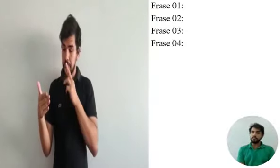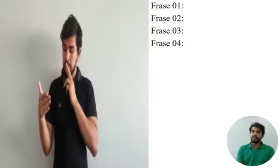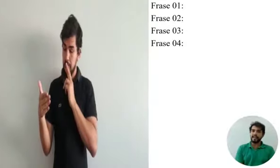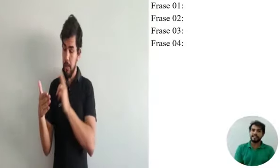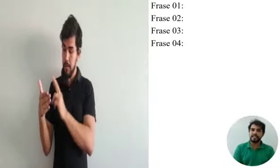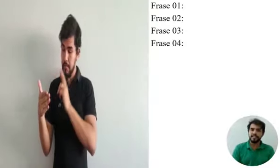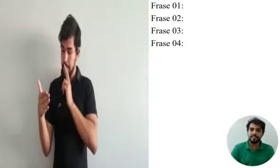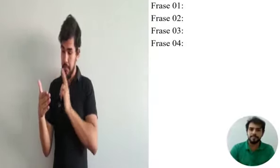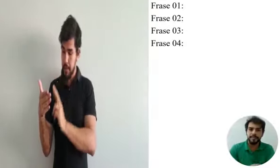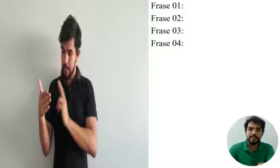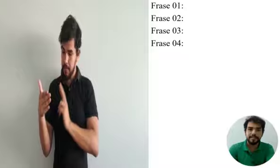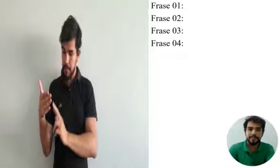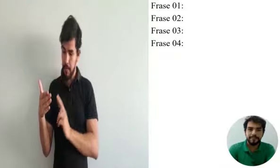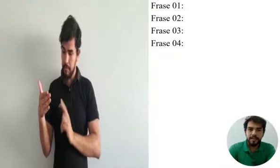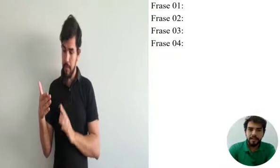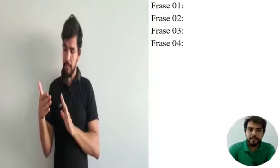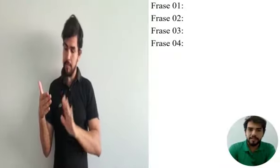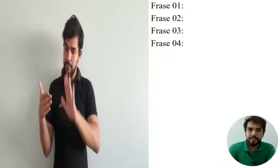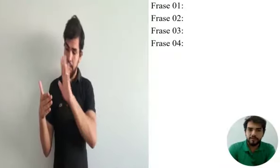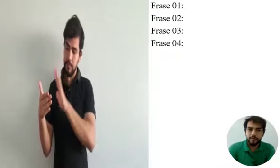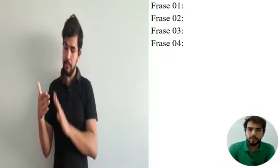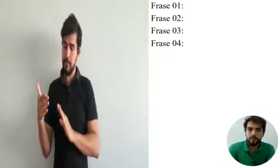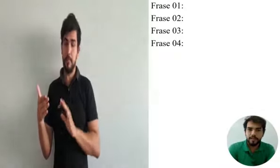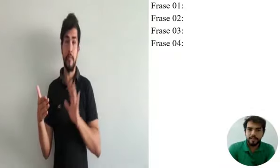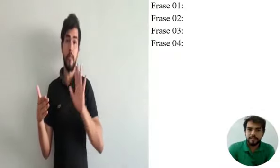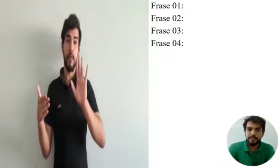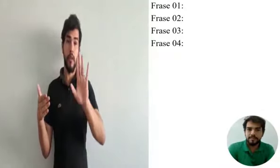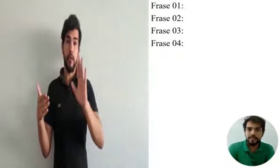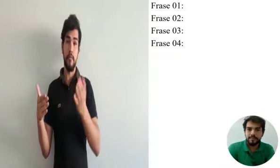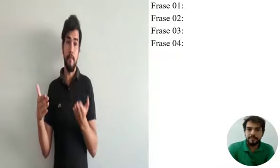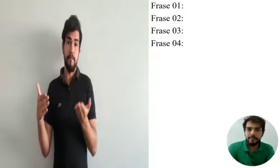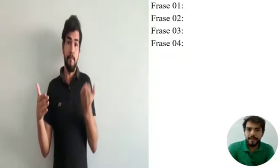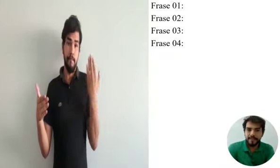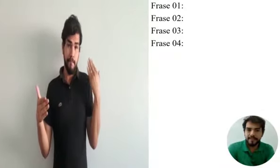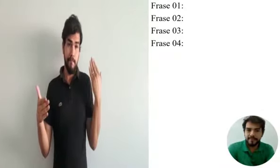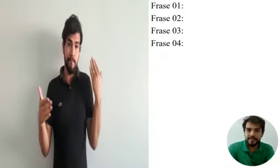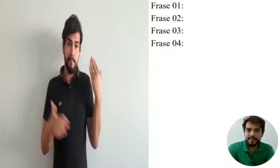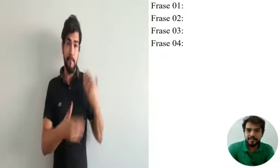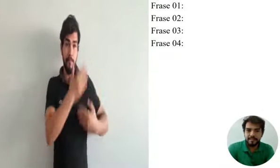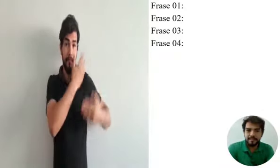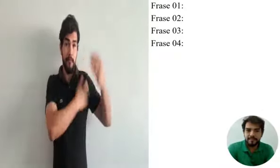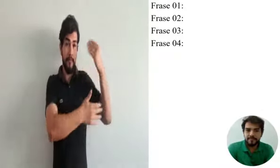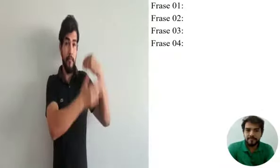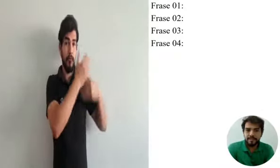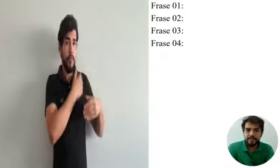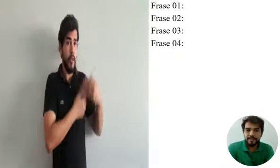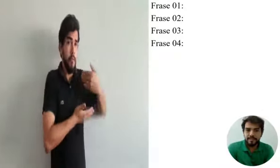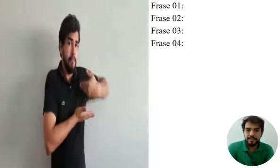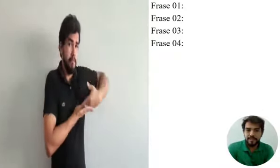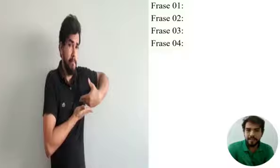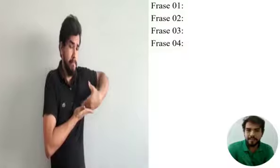estudar muito essas disciplinas, que são português, matemática,